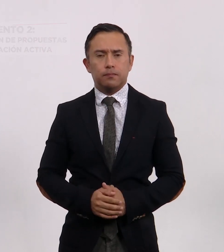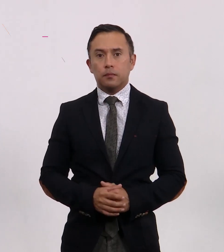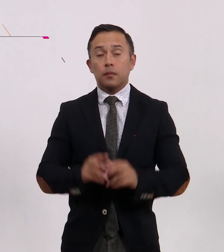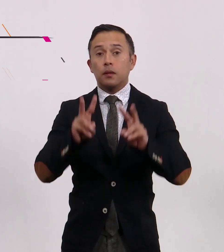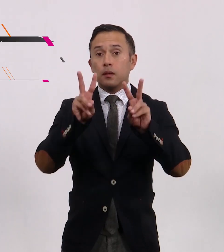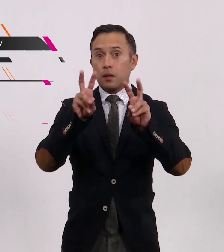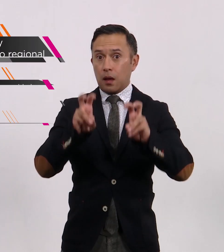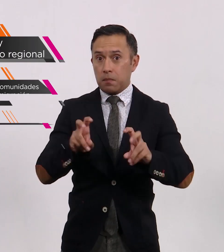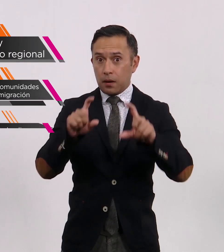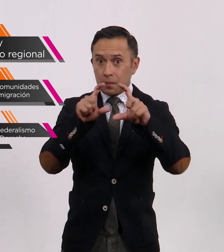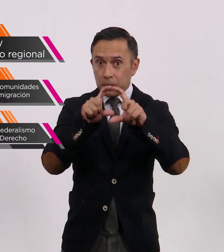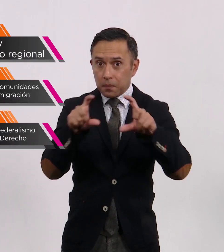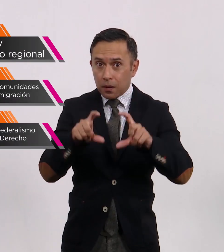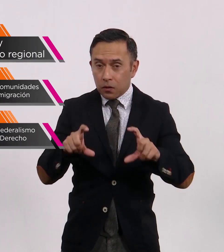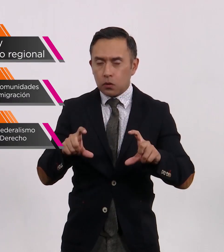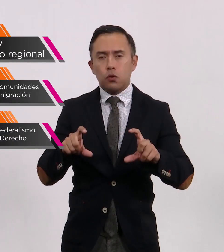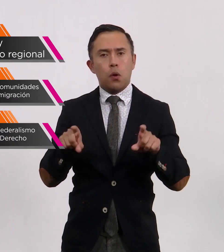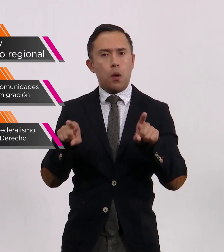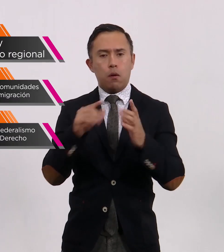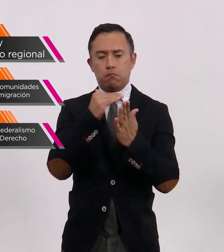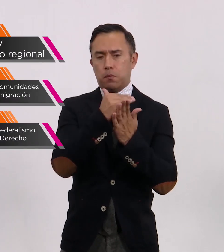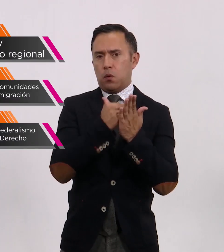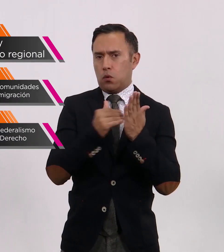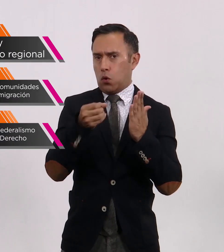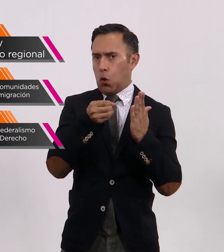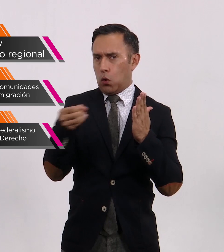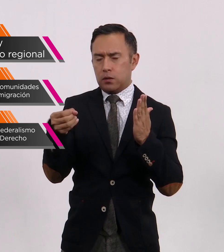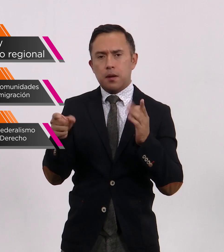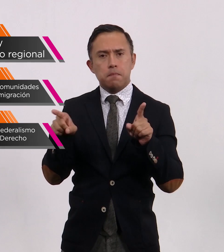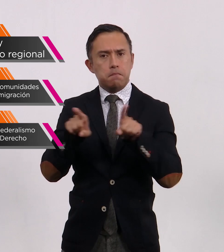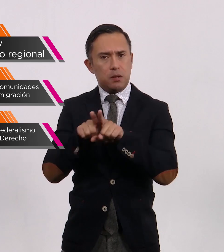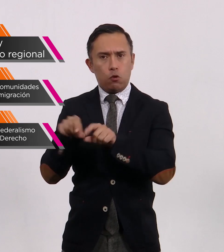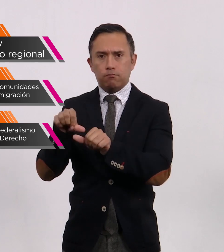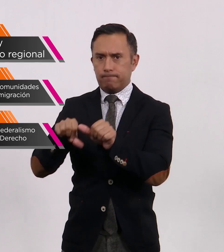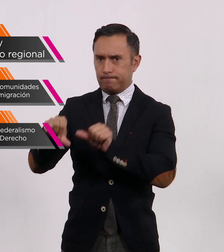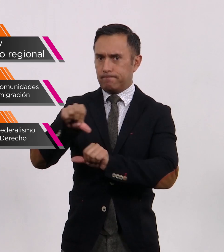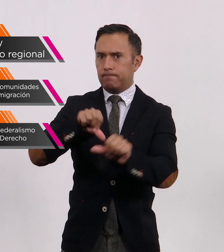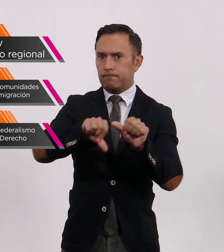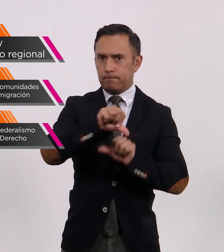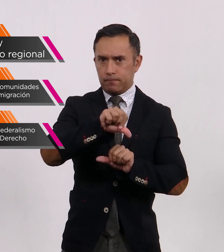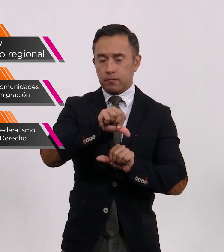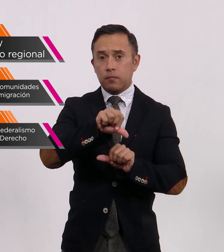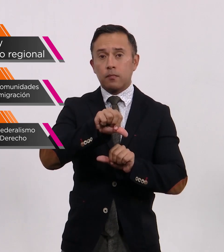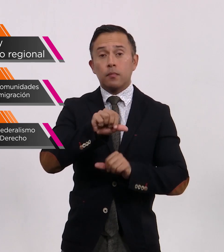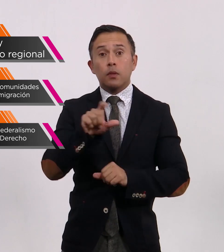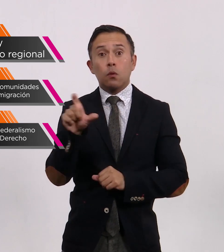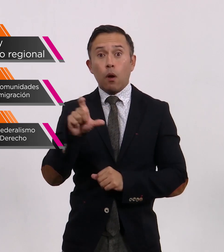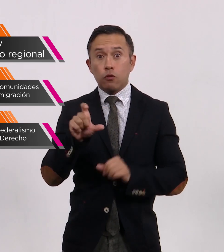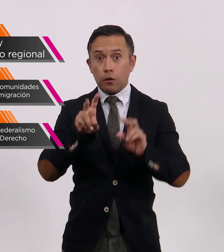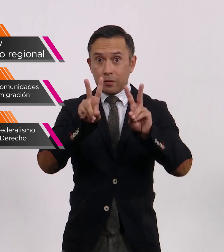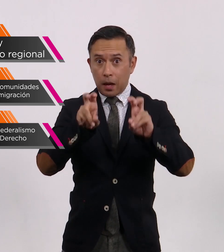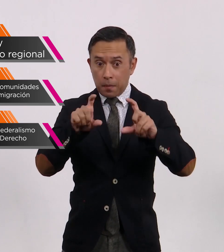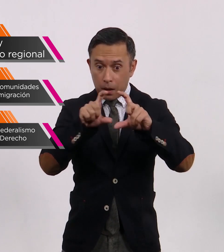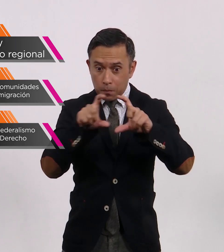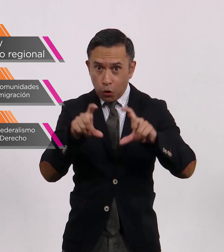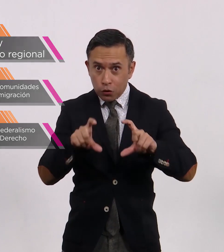el mismo esquema se realizará en cada uno de los bloques temáticos una vez concluidos los bloques cada